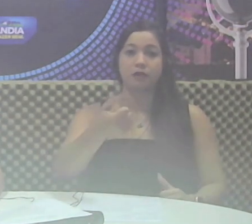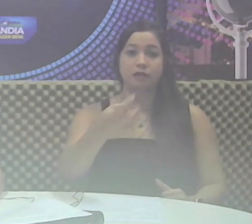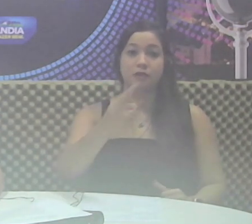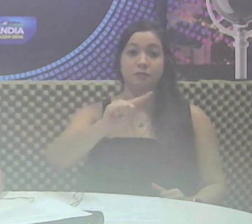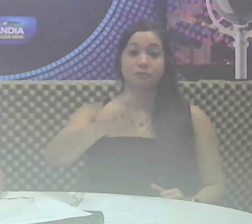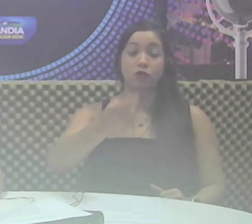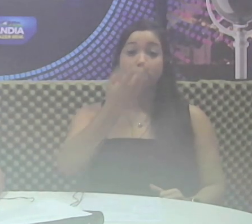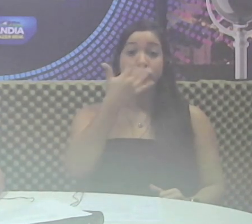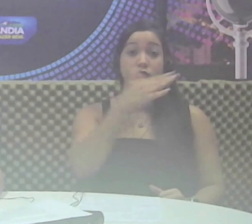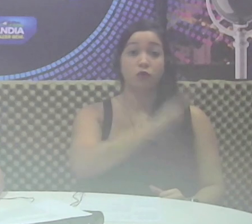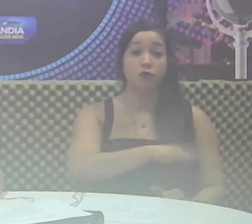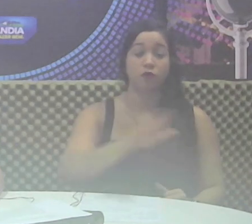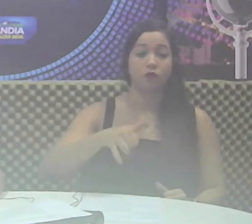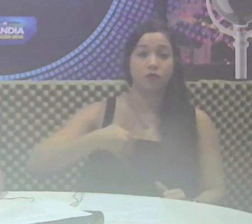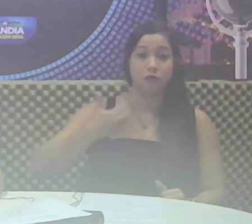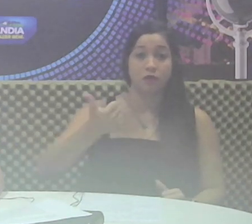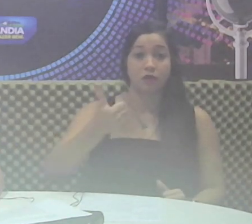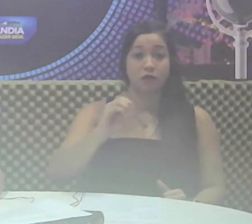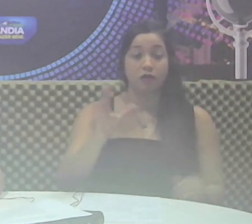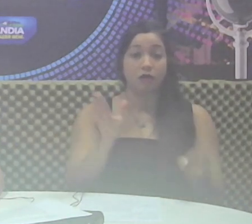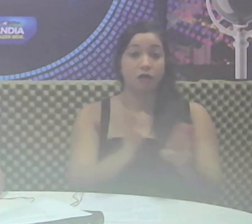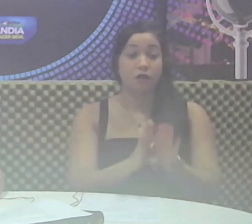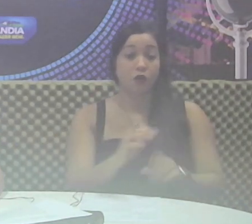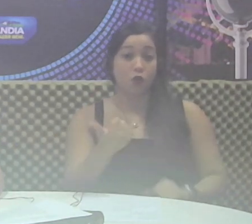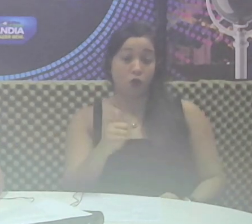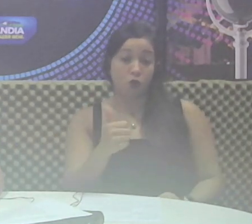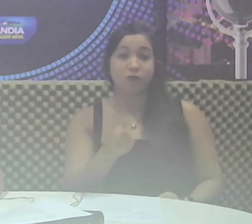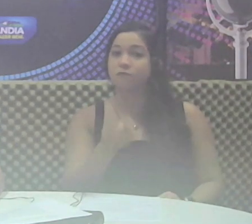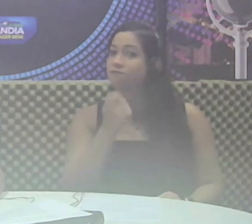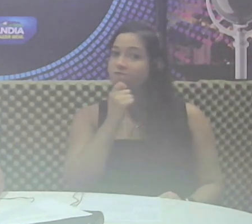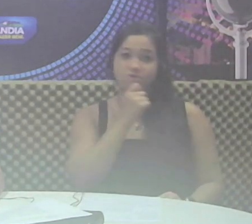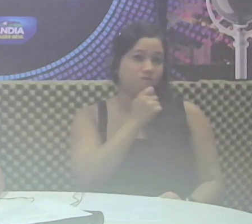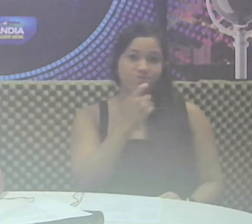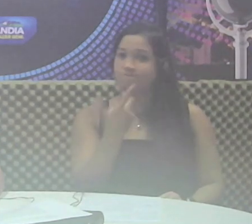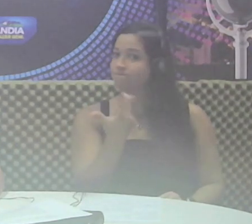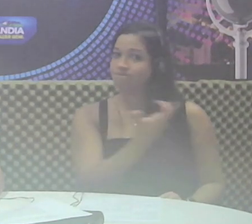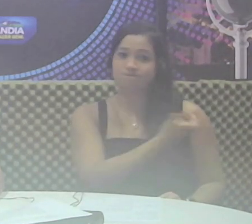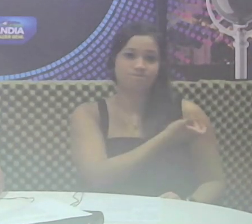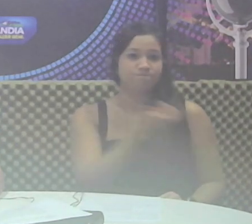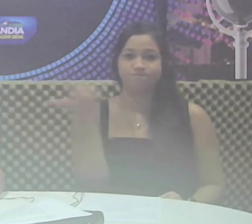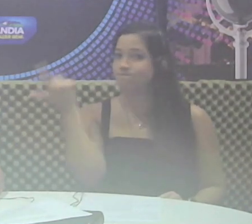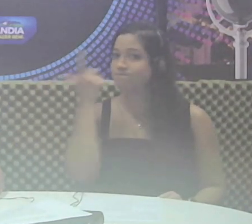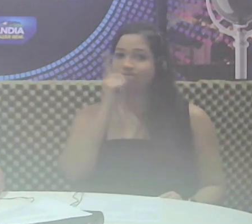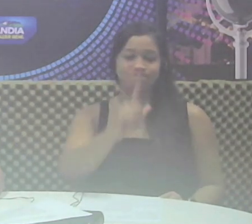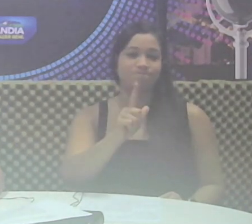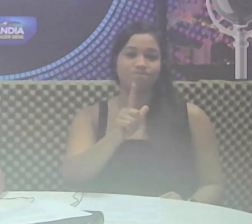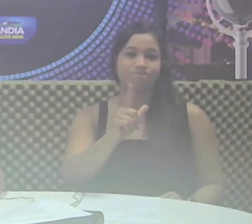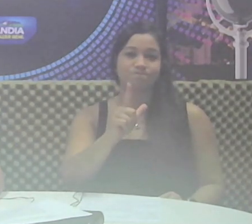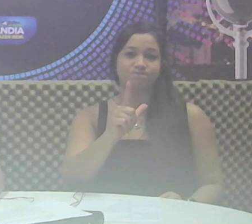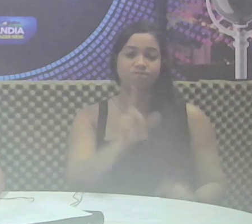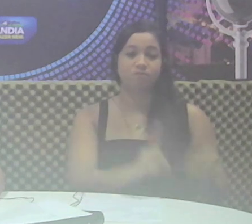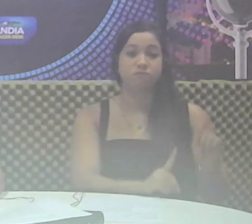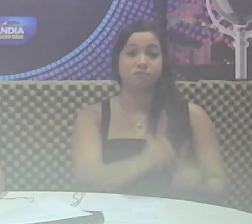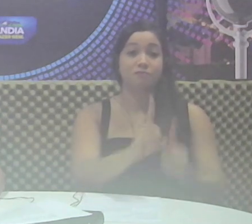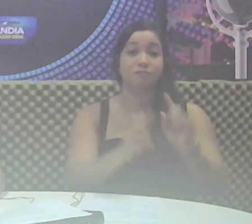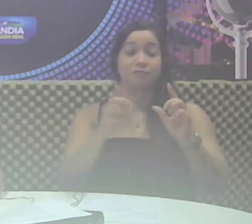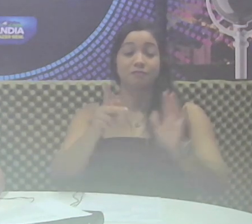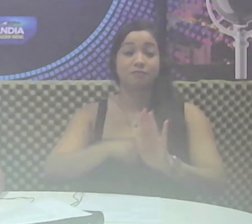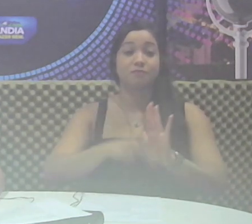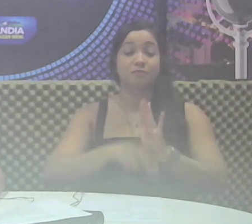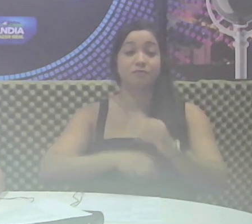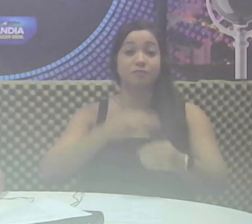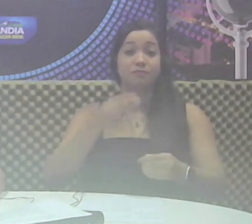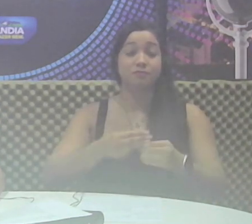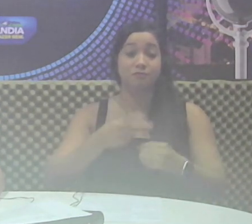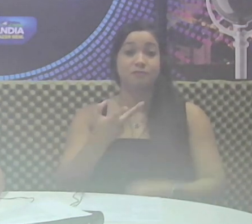crianças entre 10 e 11 anos na cidade ainda não poderão ser assistidas, conforme levantamento do Programa Municipal